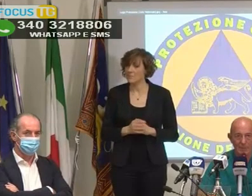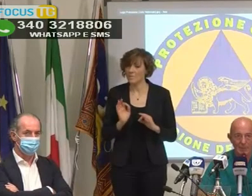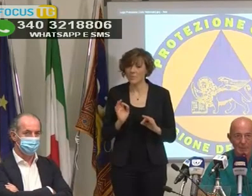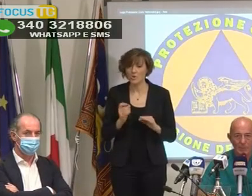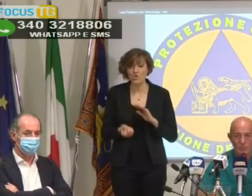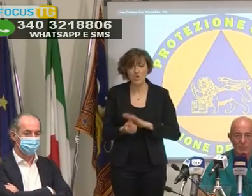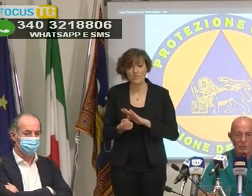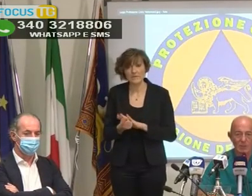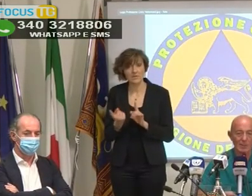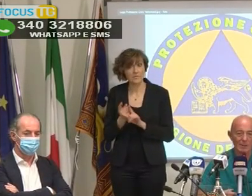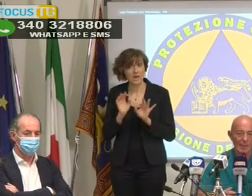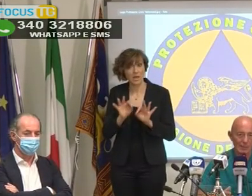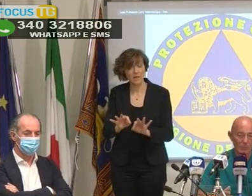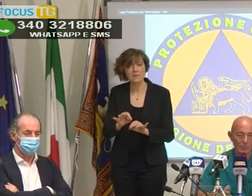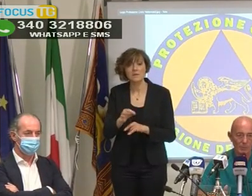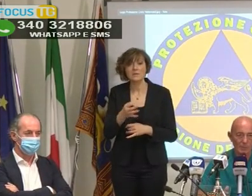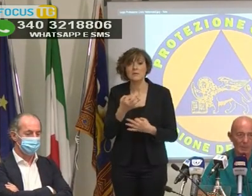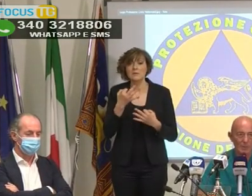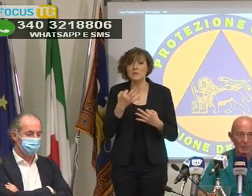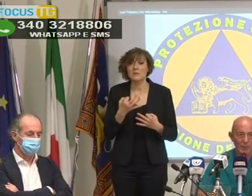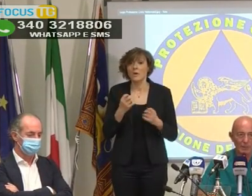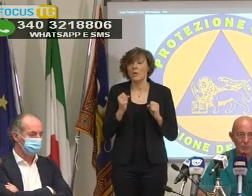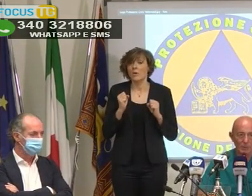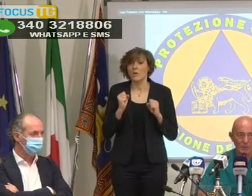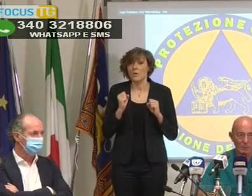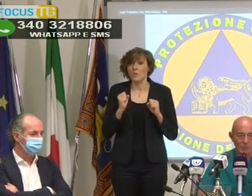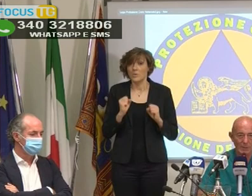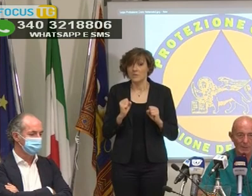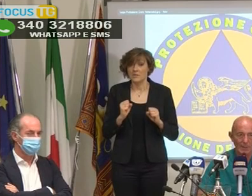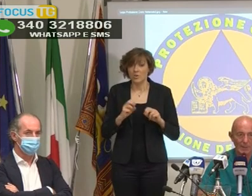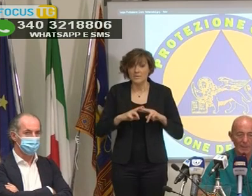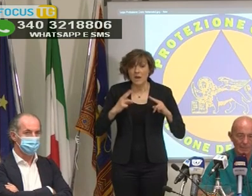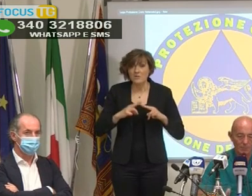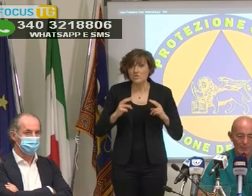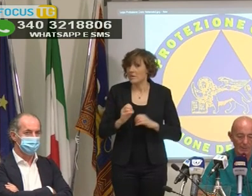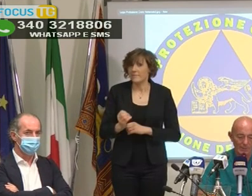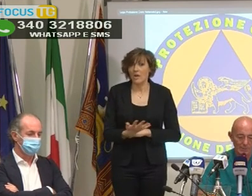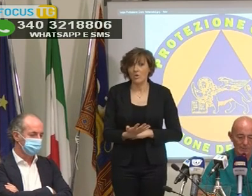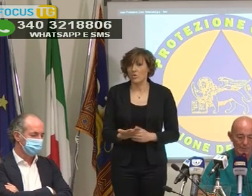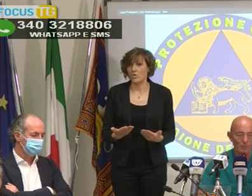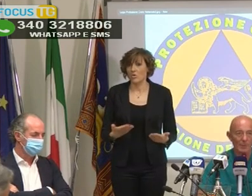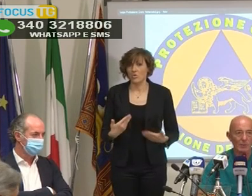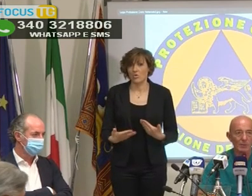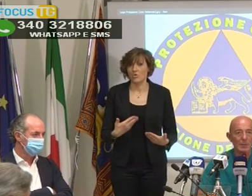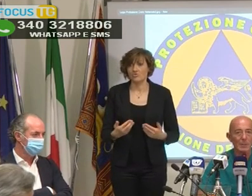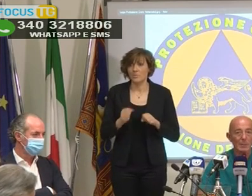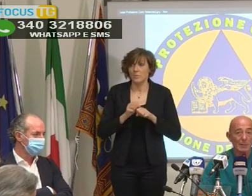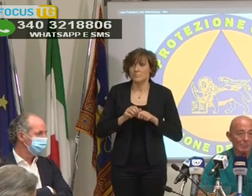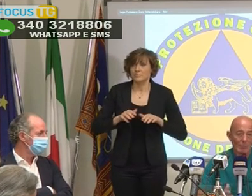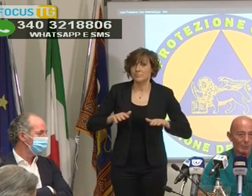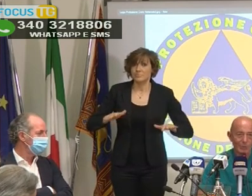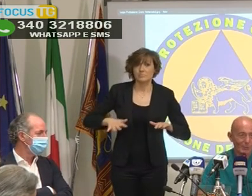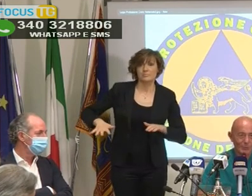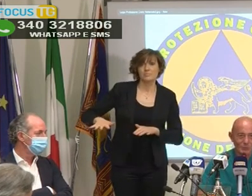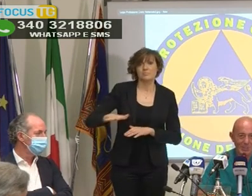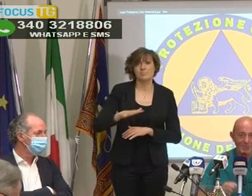novità e quindi ci daranno la possibilità di fare una diagnostica rapida a tappeto.